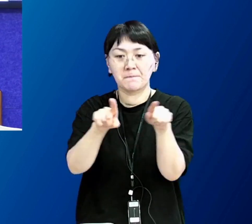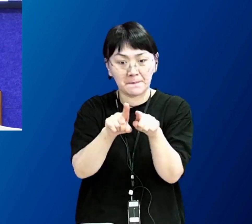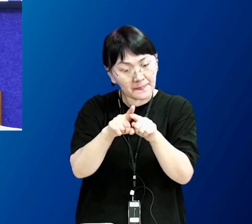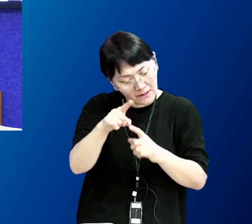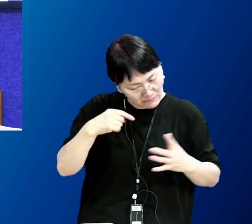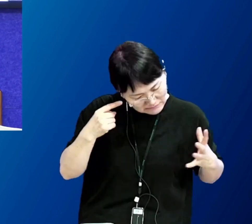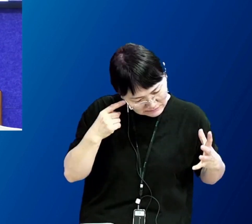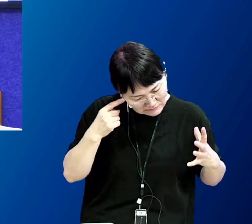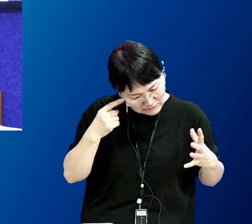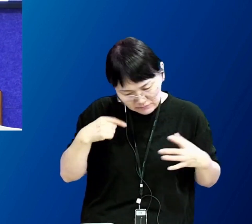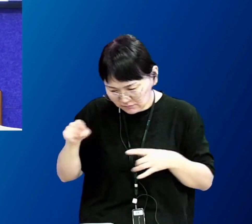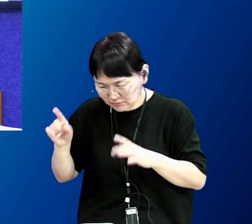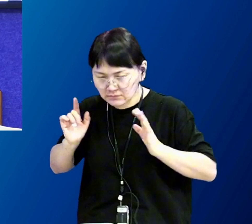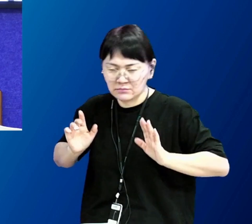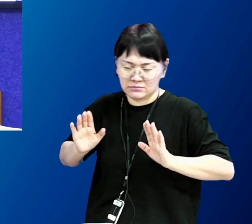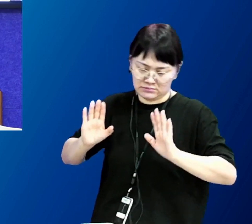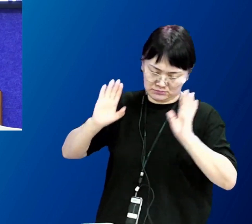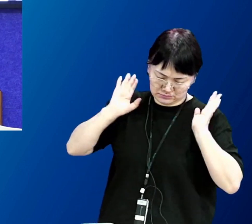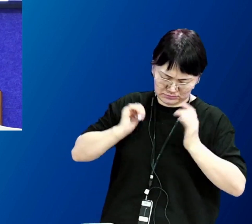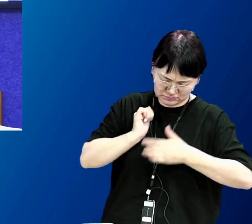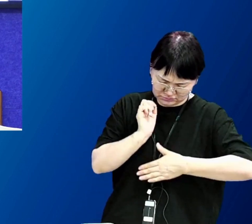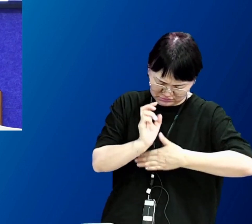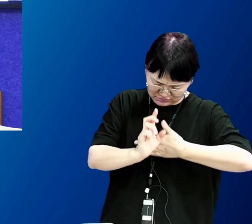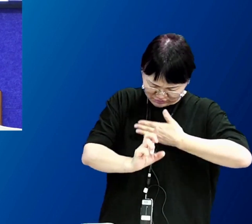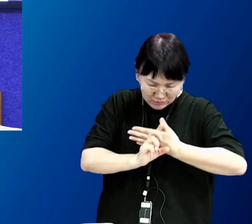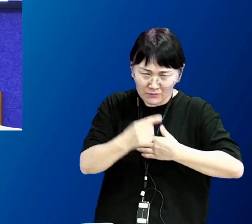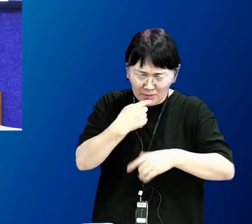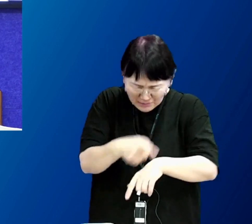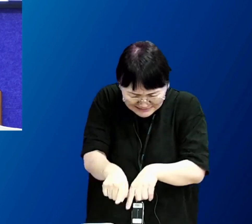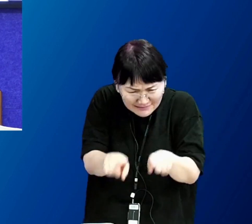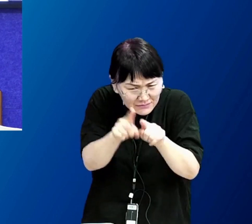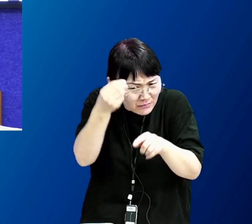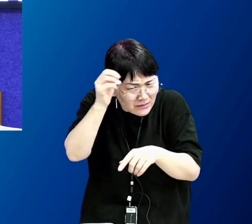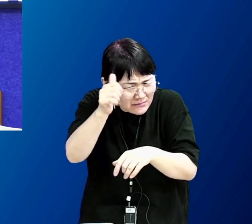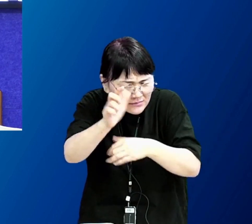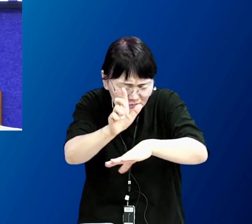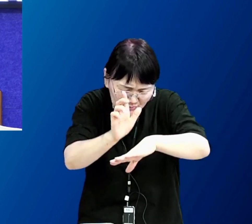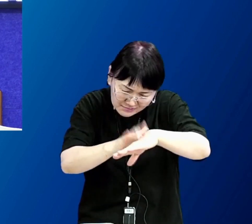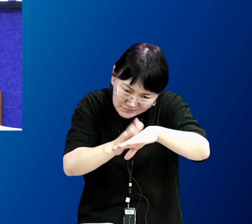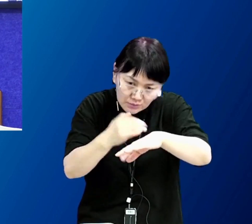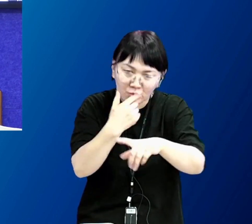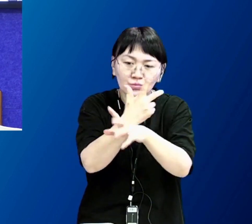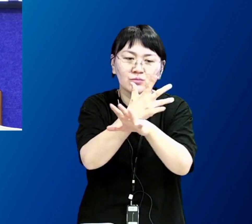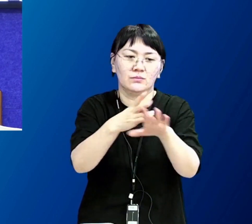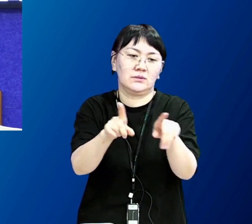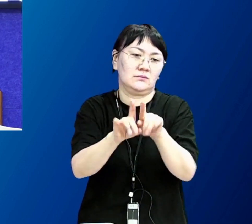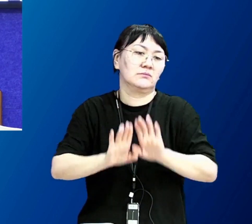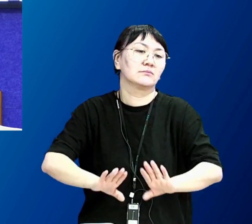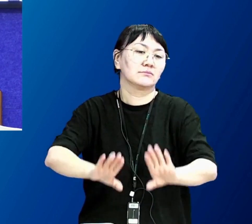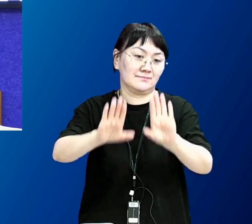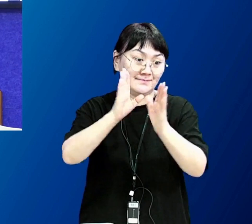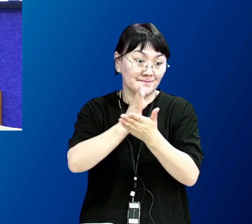зүйлсүүдээс үнэнхээр болгоомжлох ёстой гэж Библи маань тасралтгүй бидэнд юу юм бэл хэлсээр байгаа юм зүт.